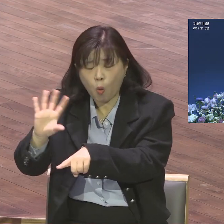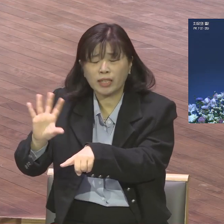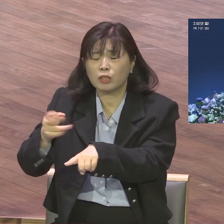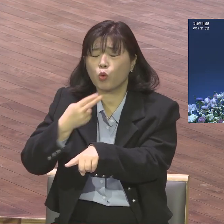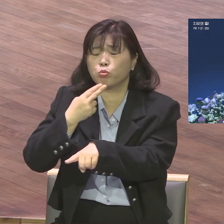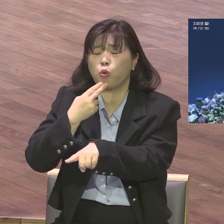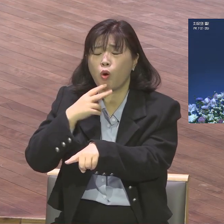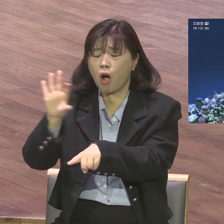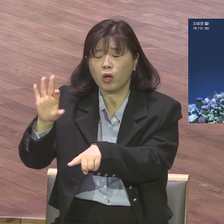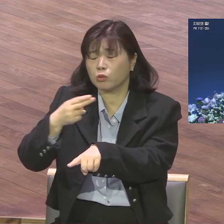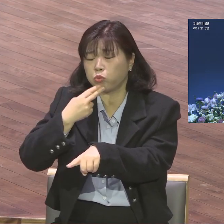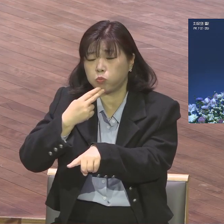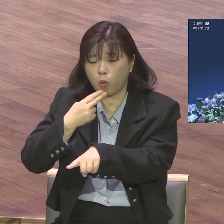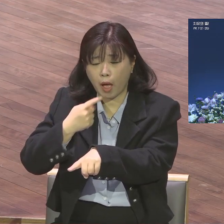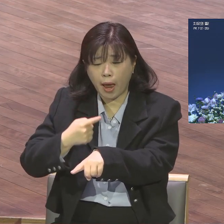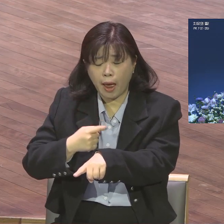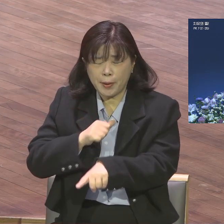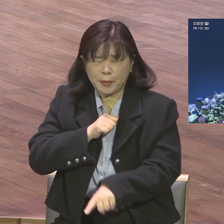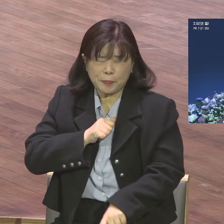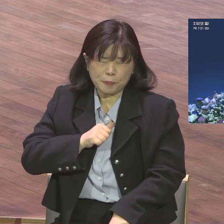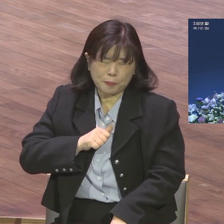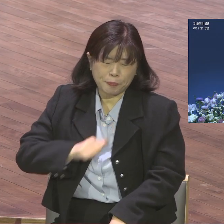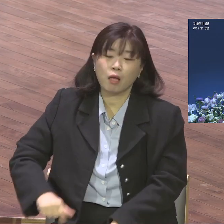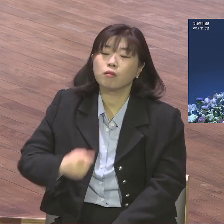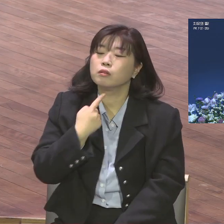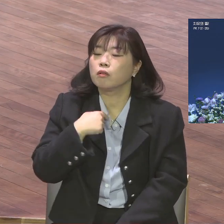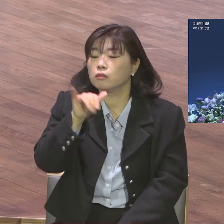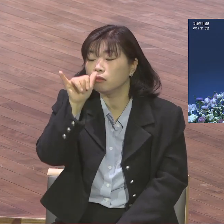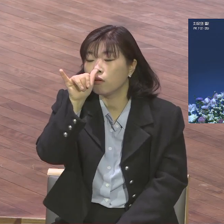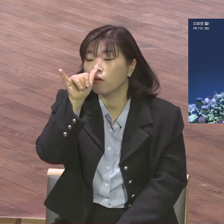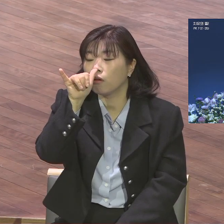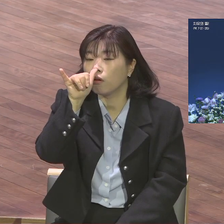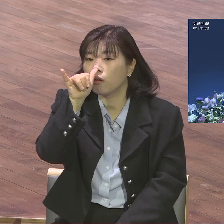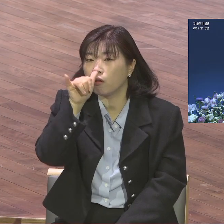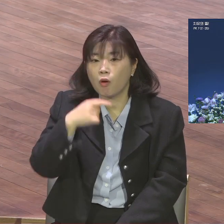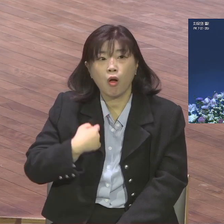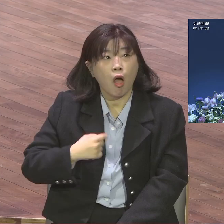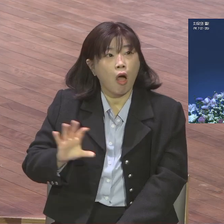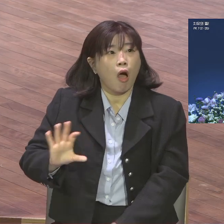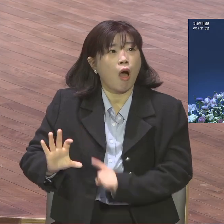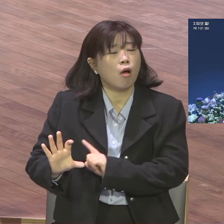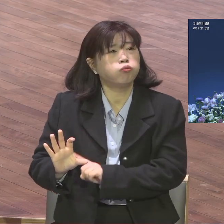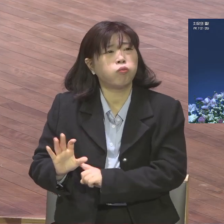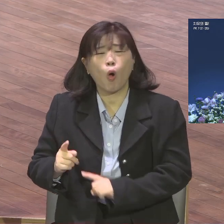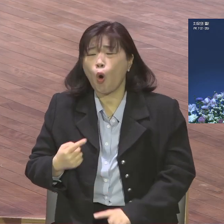없어. 어떻게 어디서 어떻게 하라는 건지 저는 잘 모르겠어.